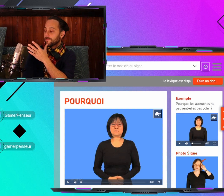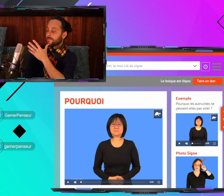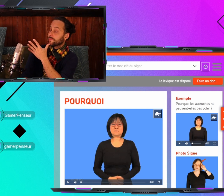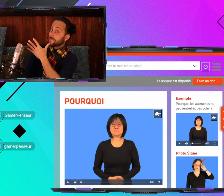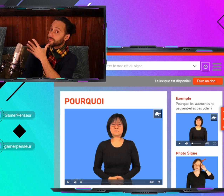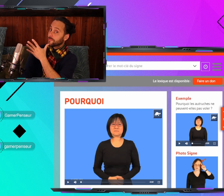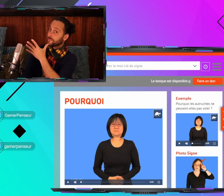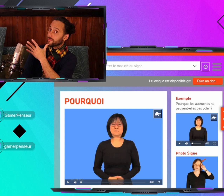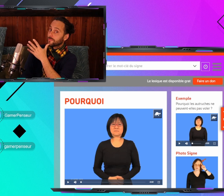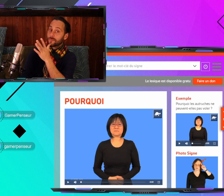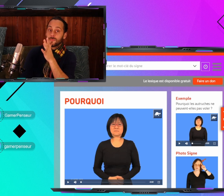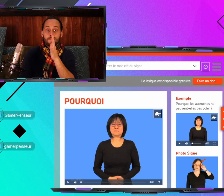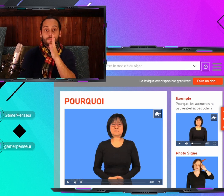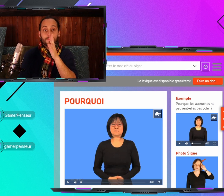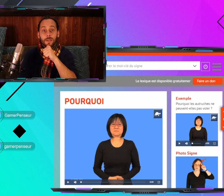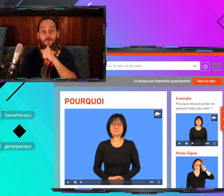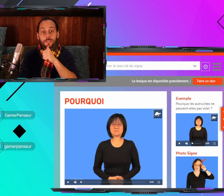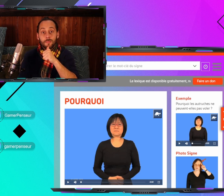fait